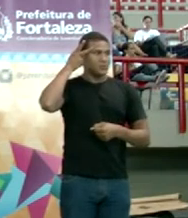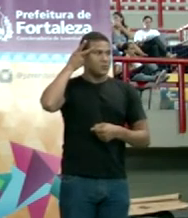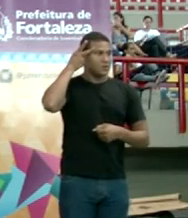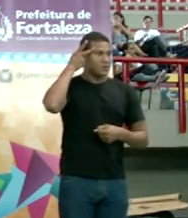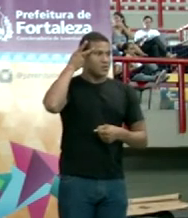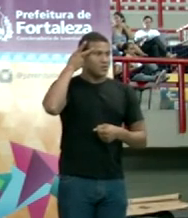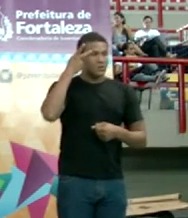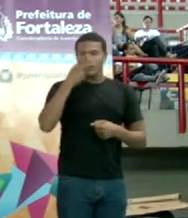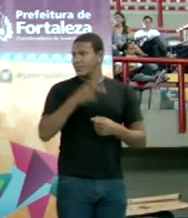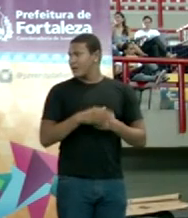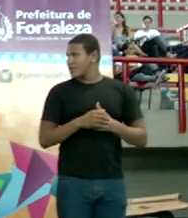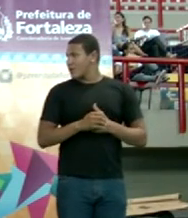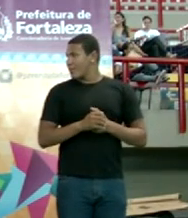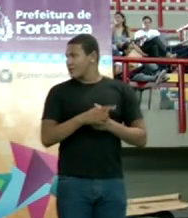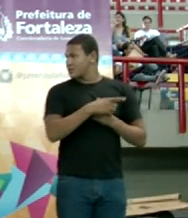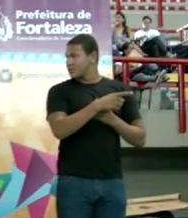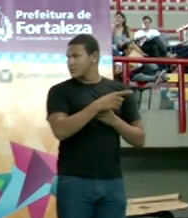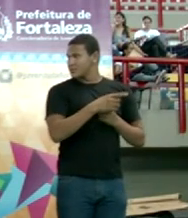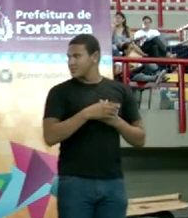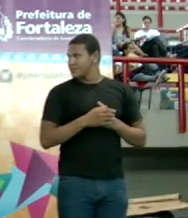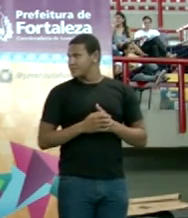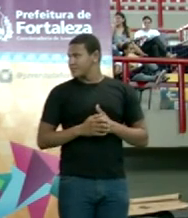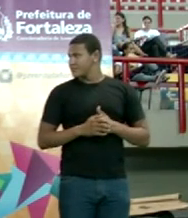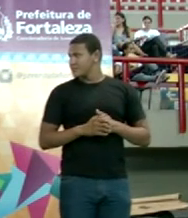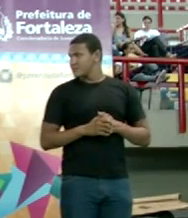de janeiro de 2013,